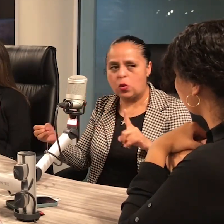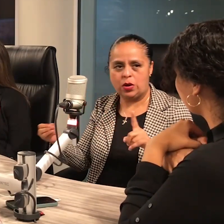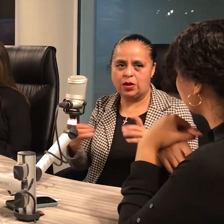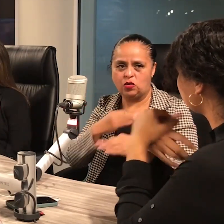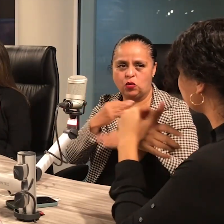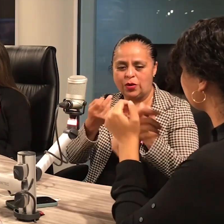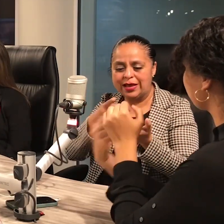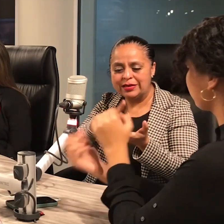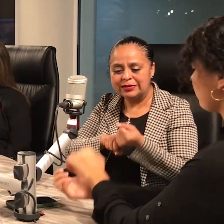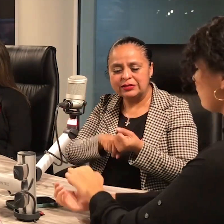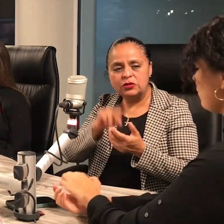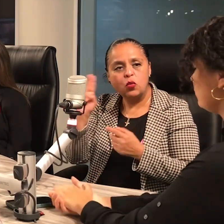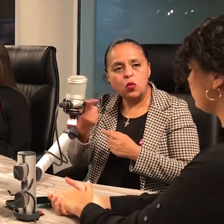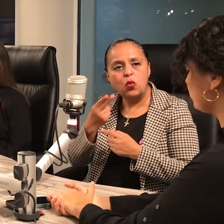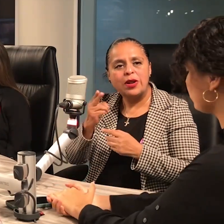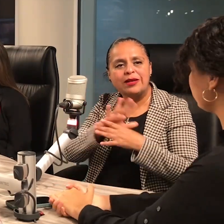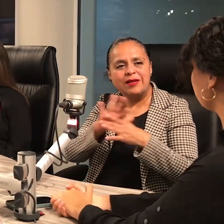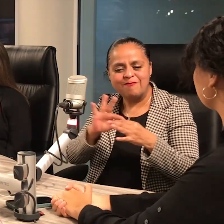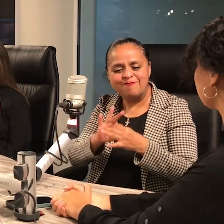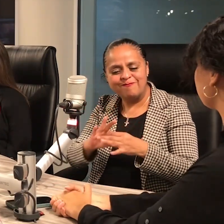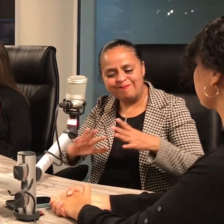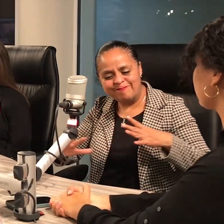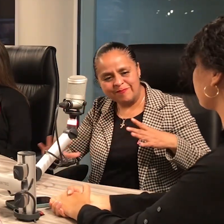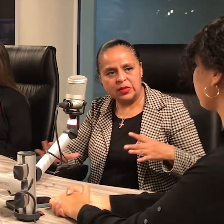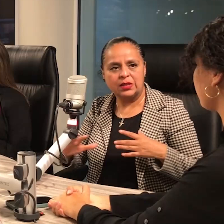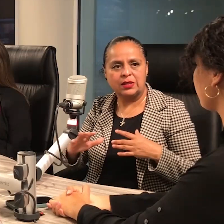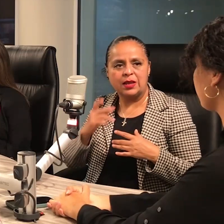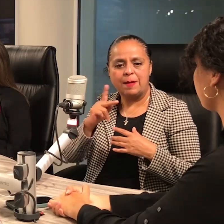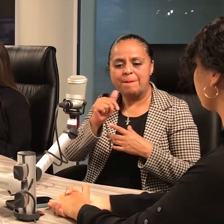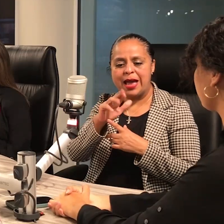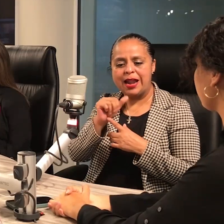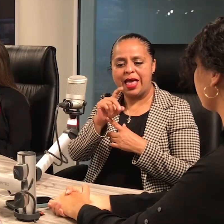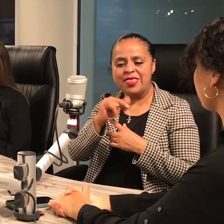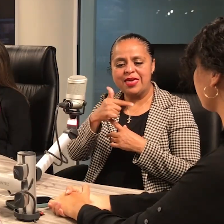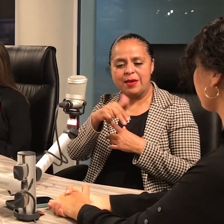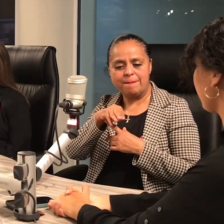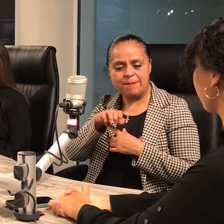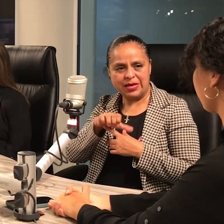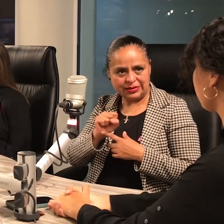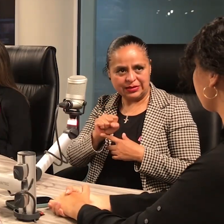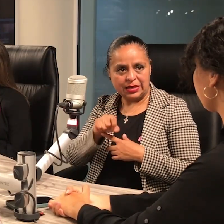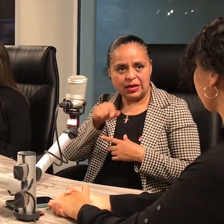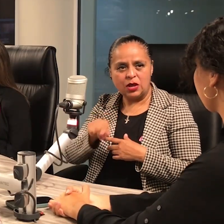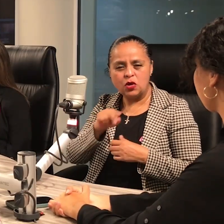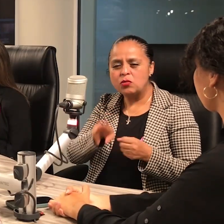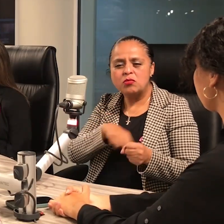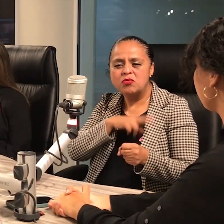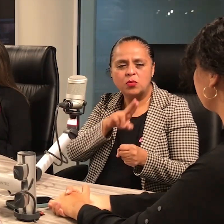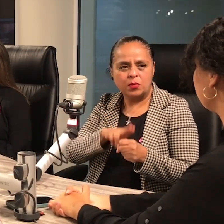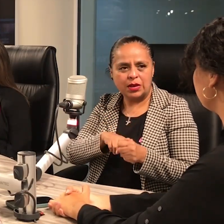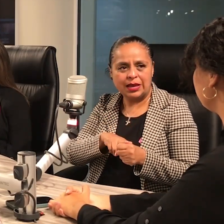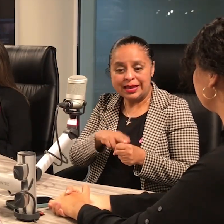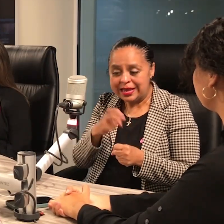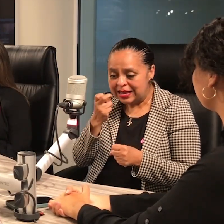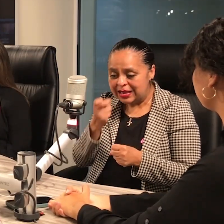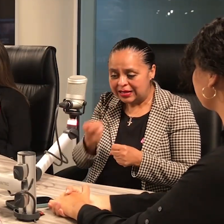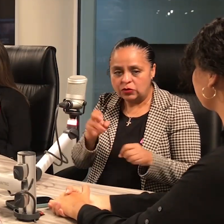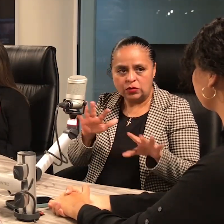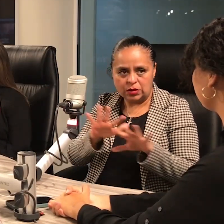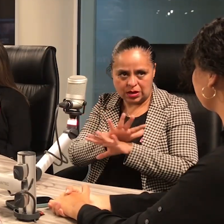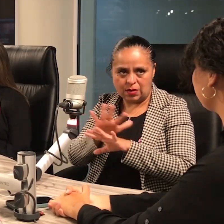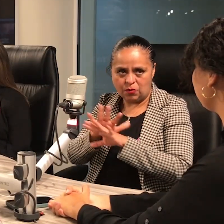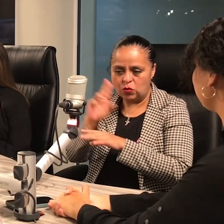las universidades que rompa con estos paradigmas, pero que normalmente estos